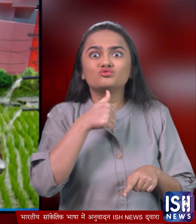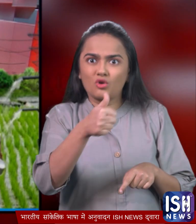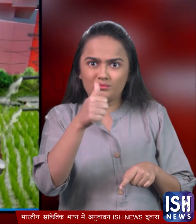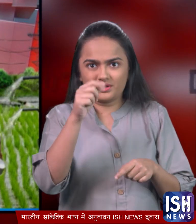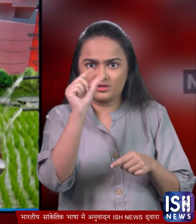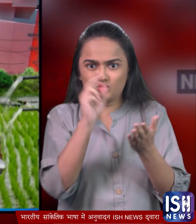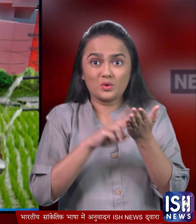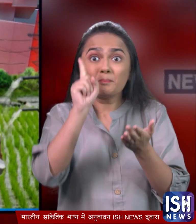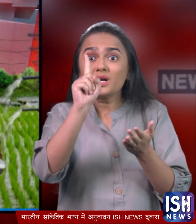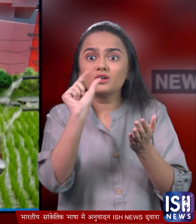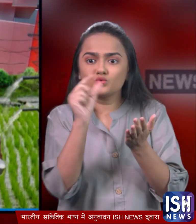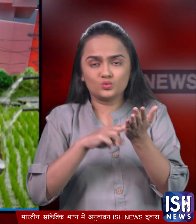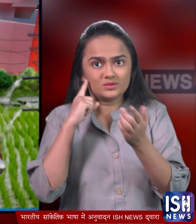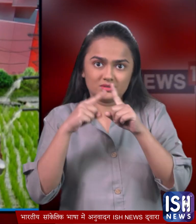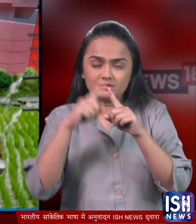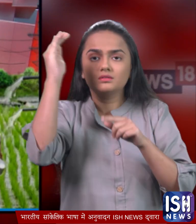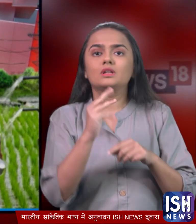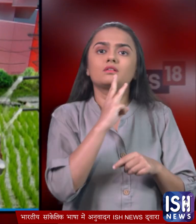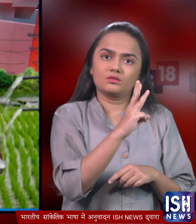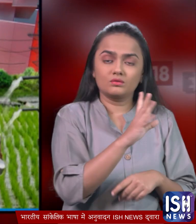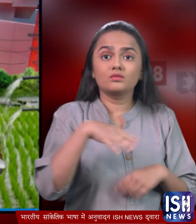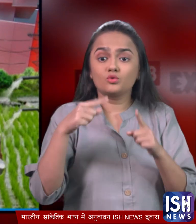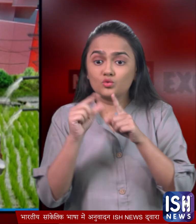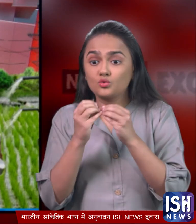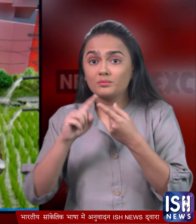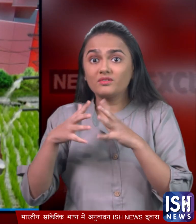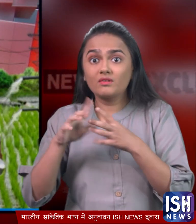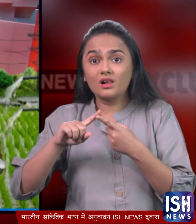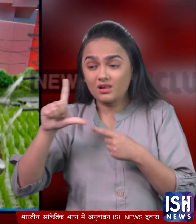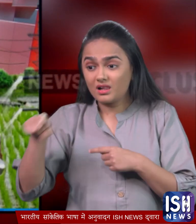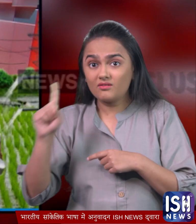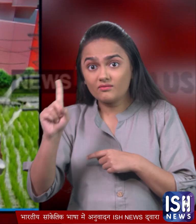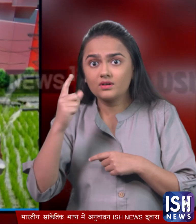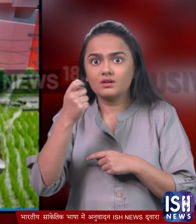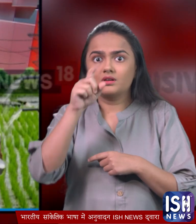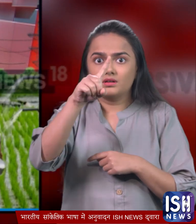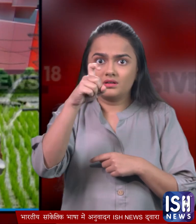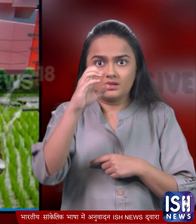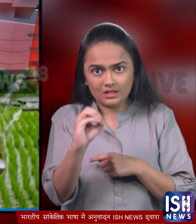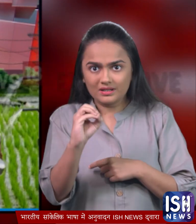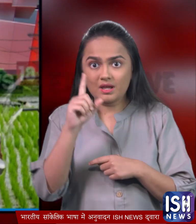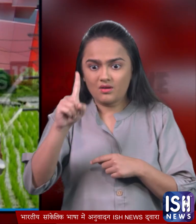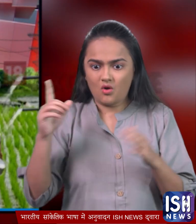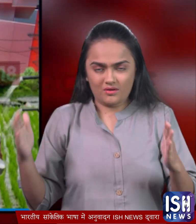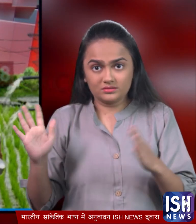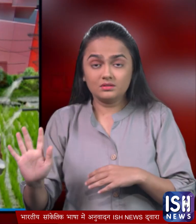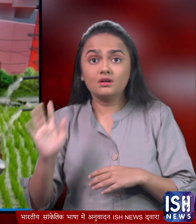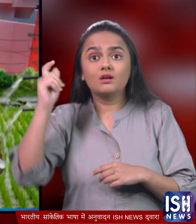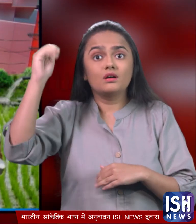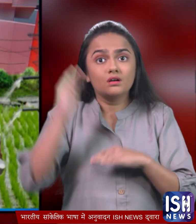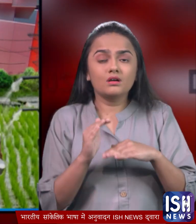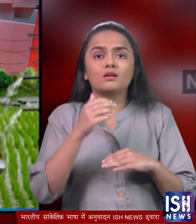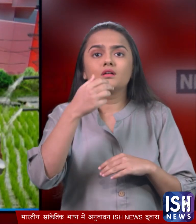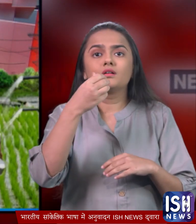प्रति यूनिट से घटाकर 3 रुपए प्रति यूनिट की गई, और ट्यूबवेल के इस्तेमाल पर बिजली का फिक्स चार्ज भी 170 रुपए प्रति हॉर्स पावर से